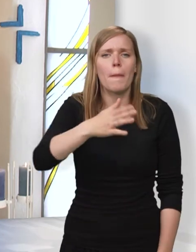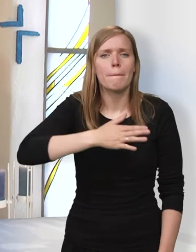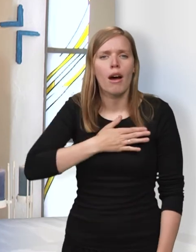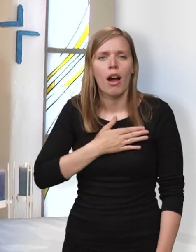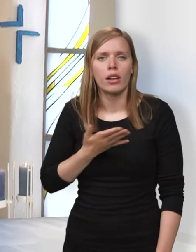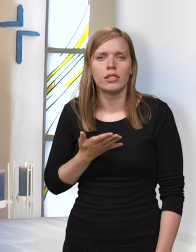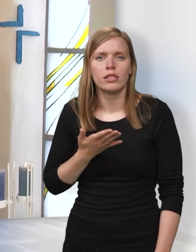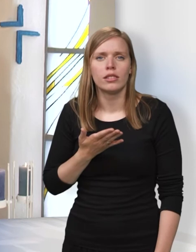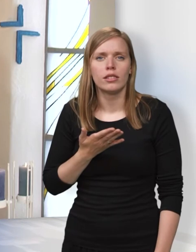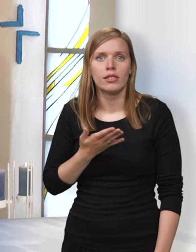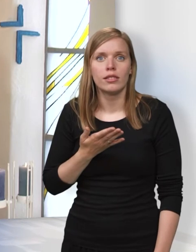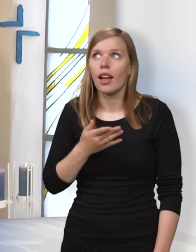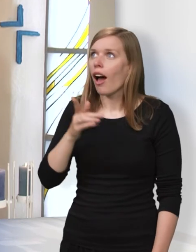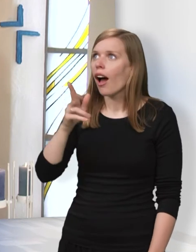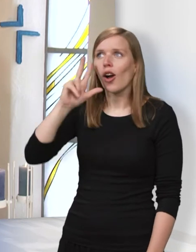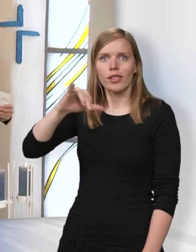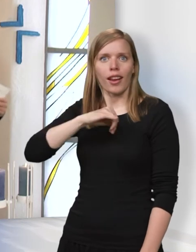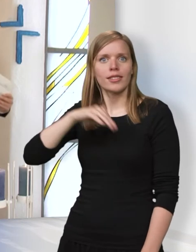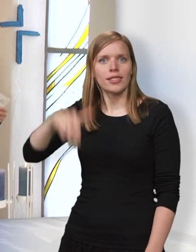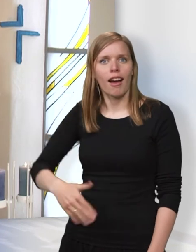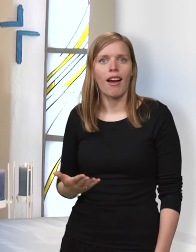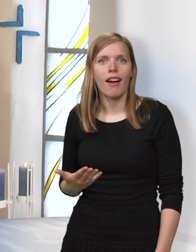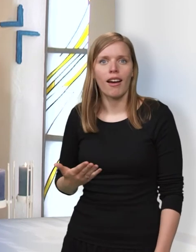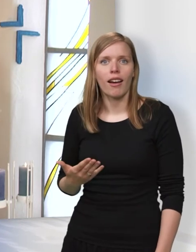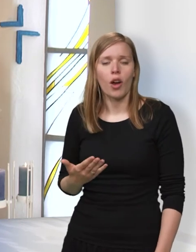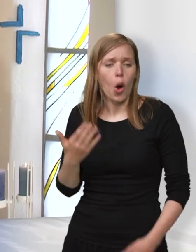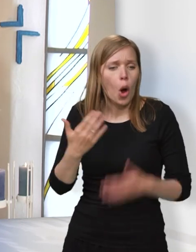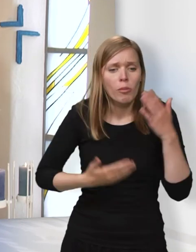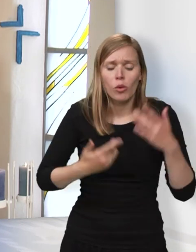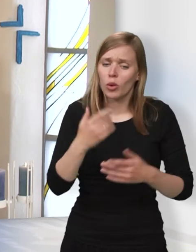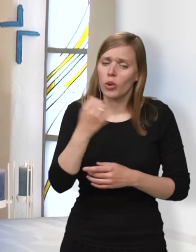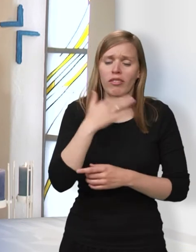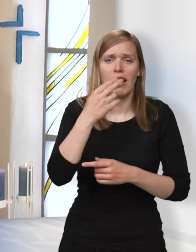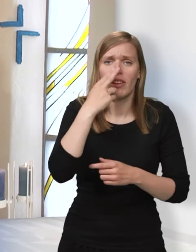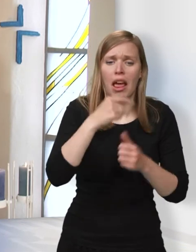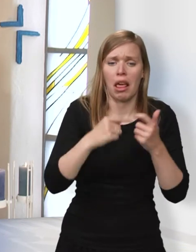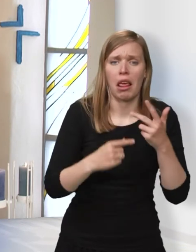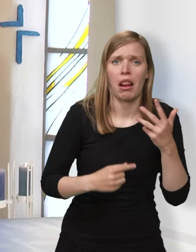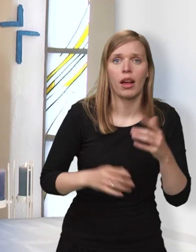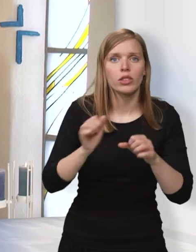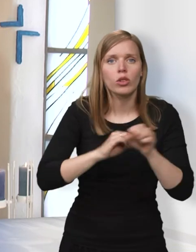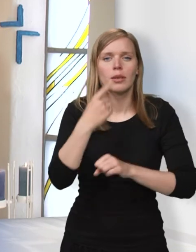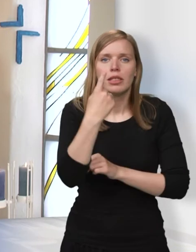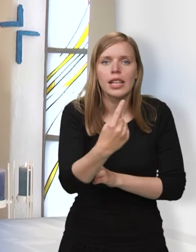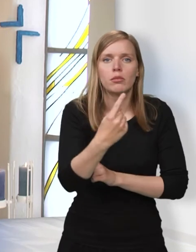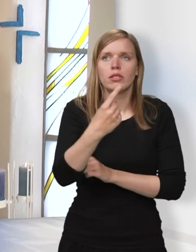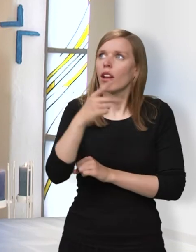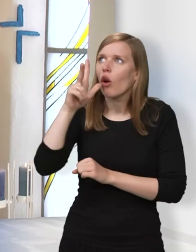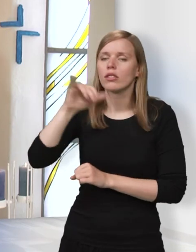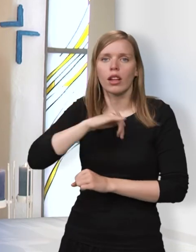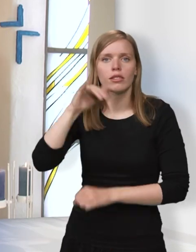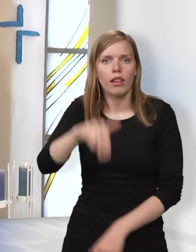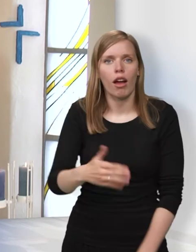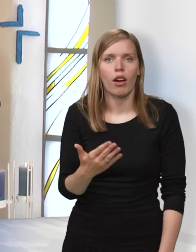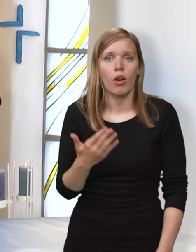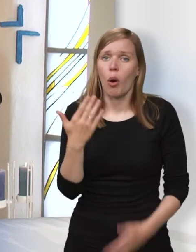habe Gottes Interesse geweckt, auch wenn alles gegen mich spricht. Sie haben Gottes Interesse geweckt, auch wenn alles gegen